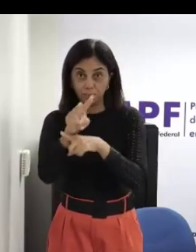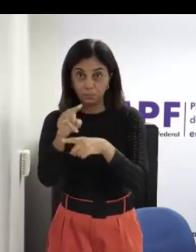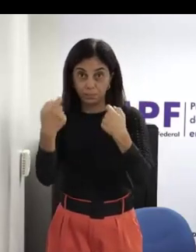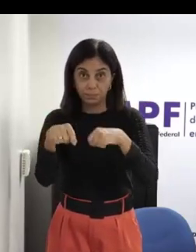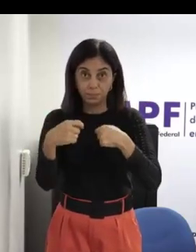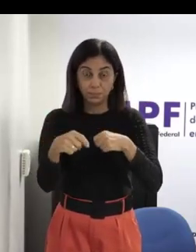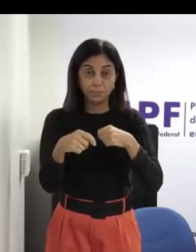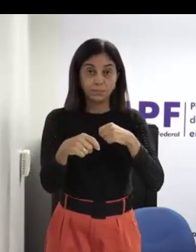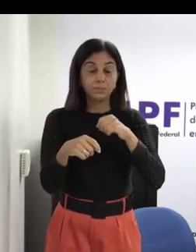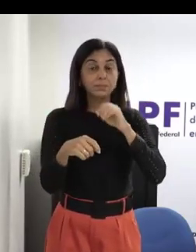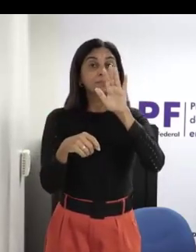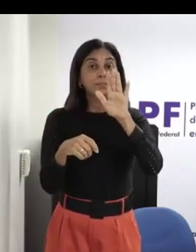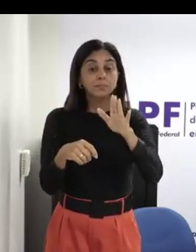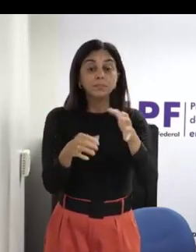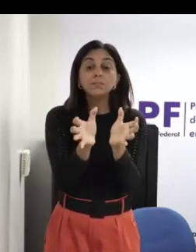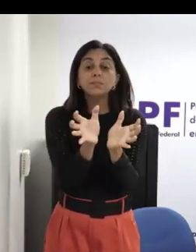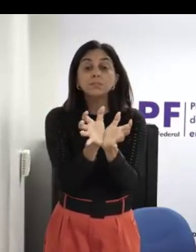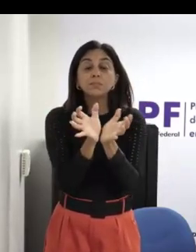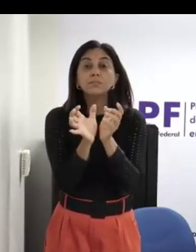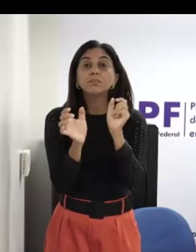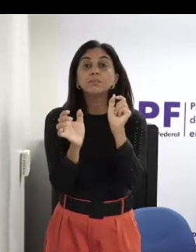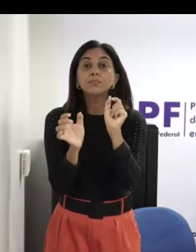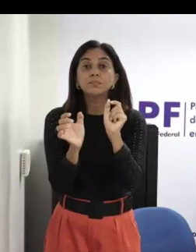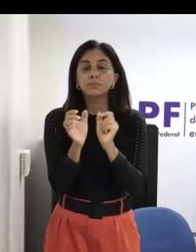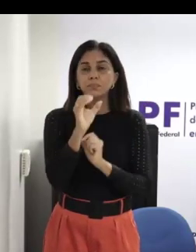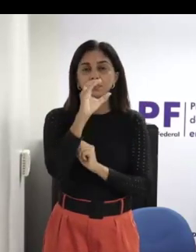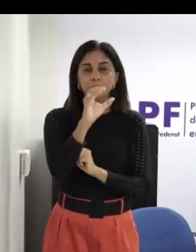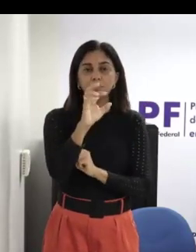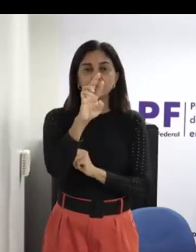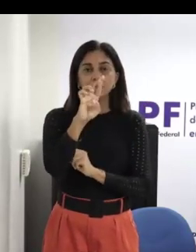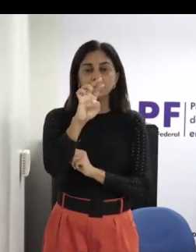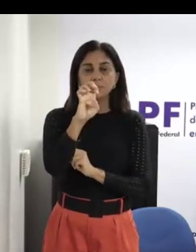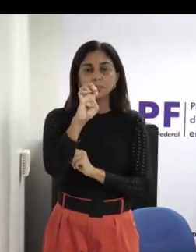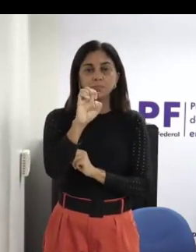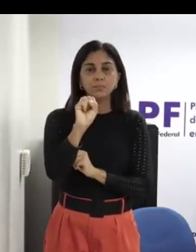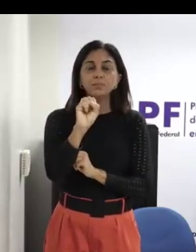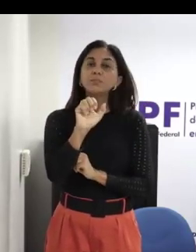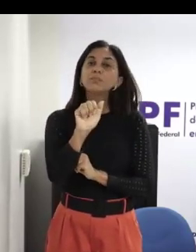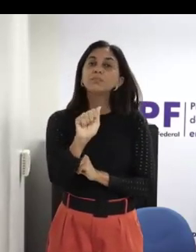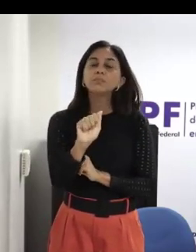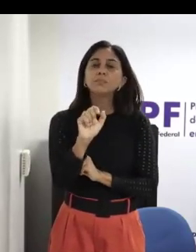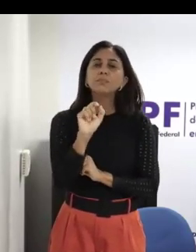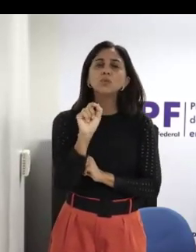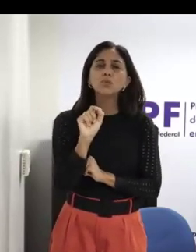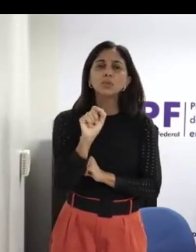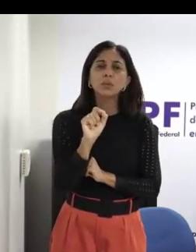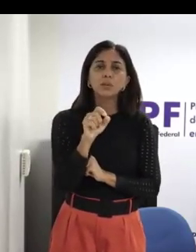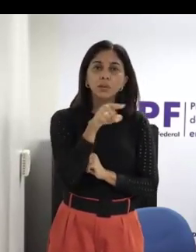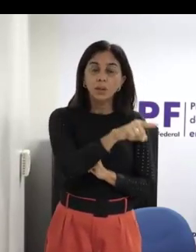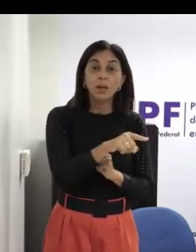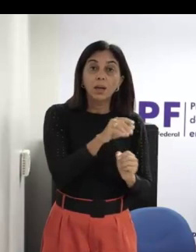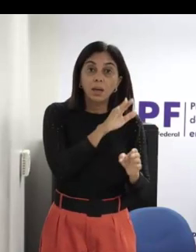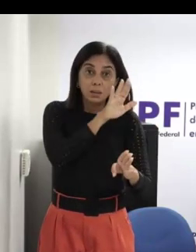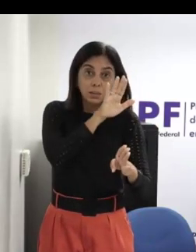o equipamento do creias né que já atende a violação do direito né ele acolhe as